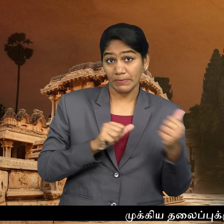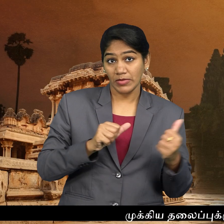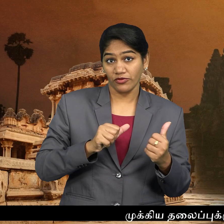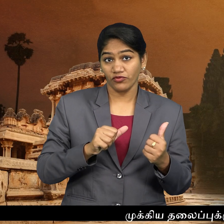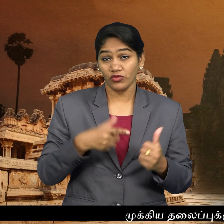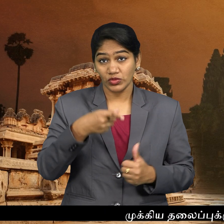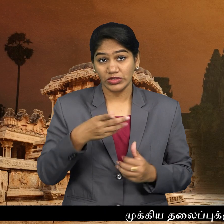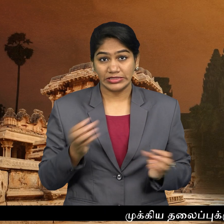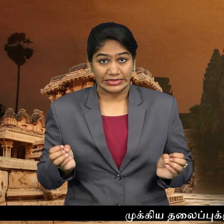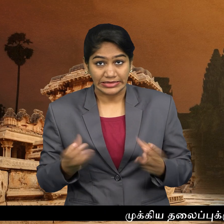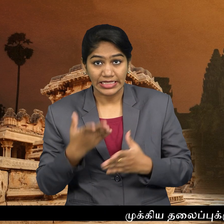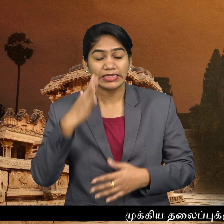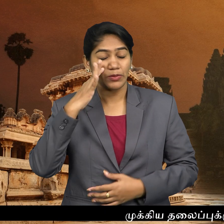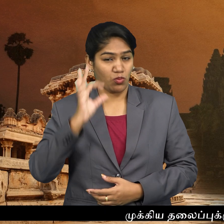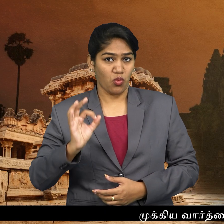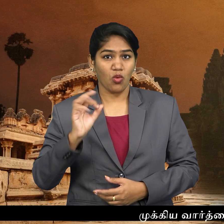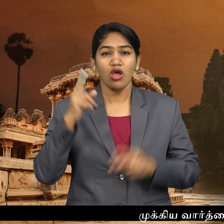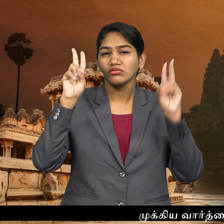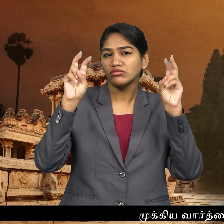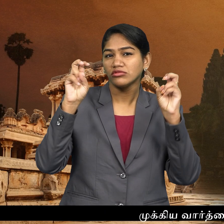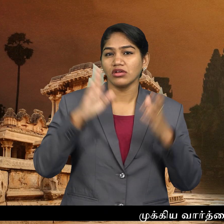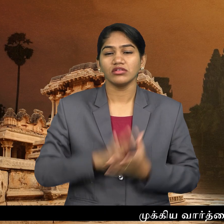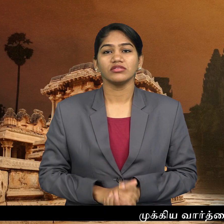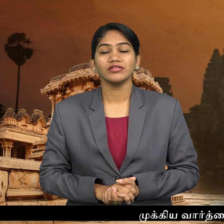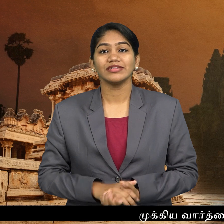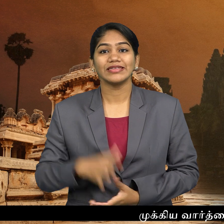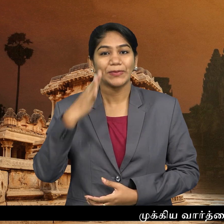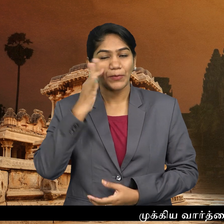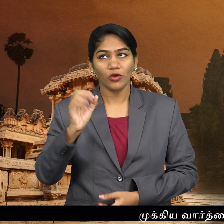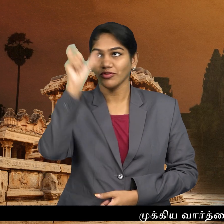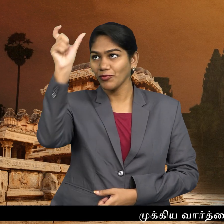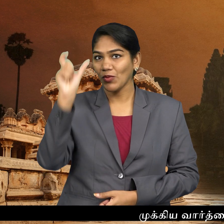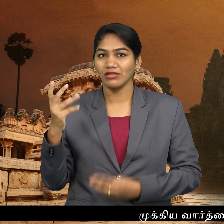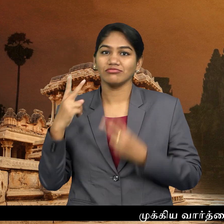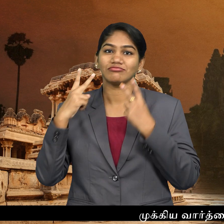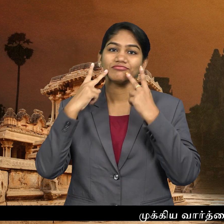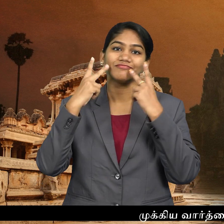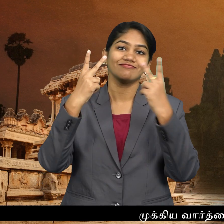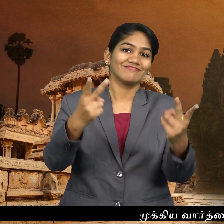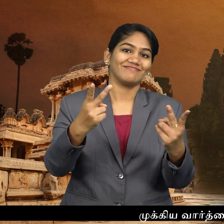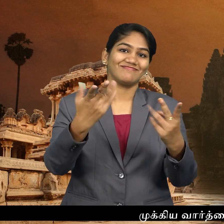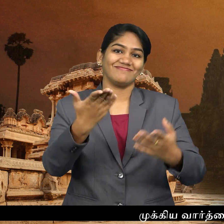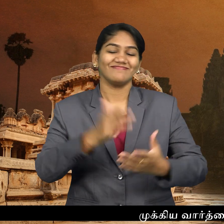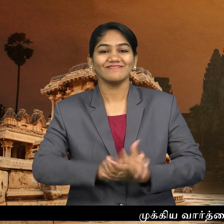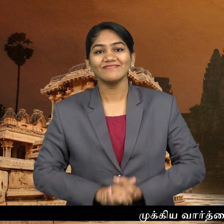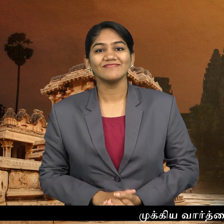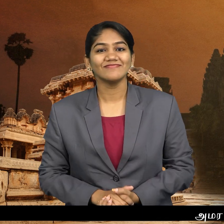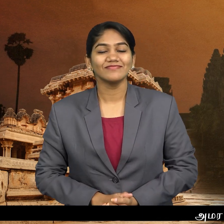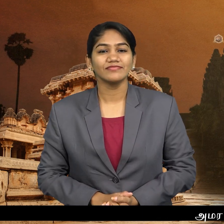முக்கிய தலைப்புக்குள் செல்வதற்கு முன் முக்கிய வார்த்தைகளை பாருங்கள்.